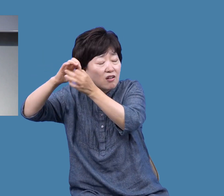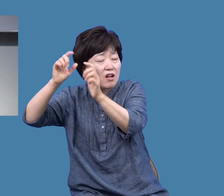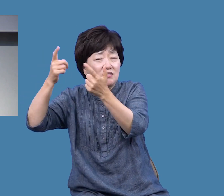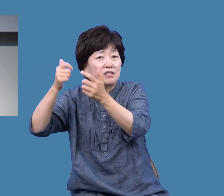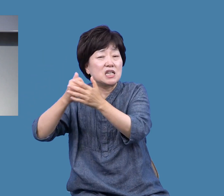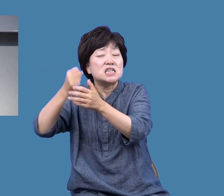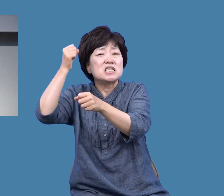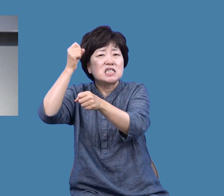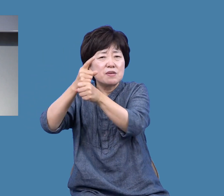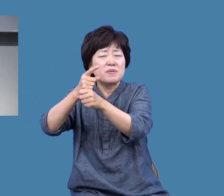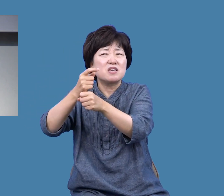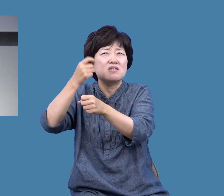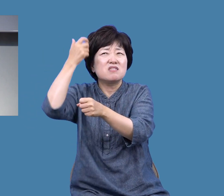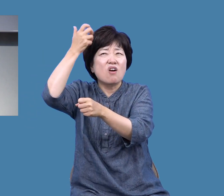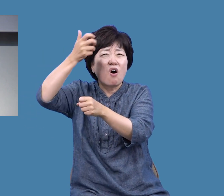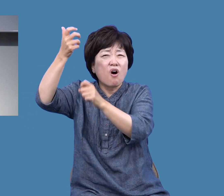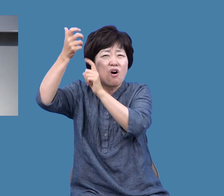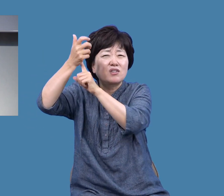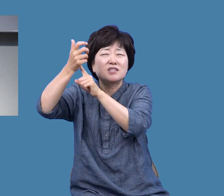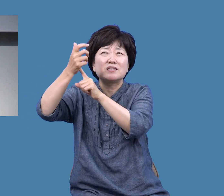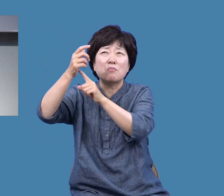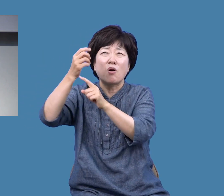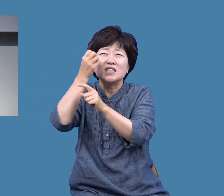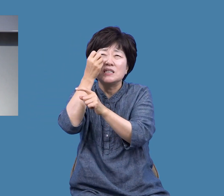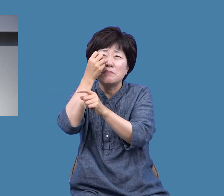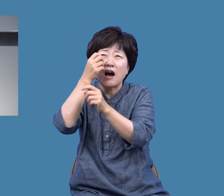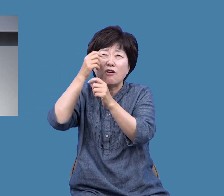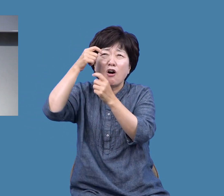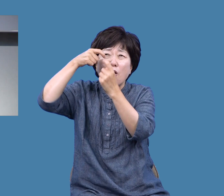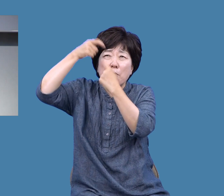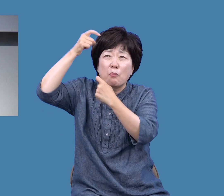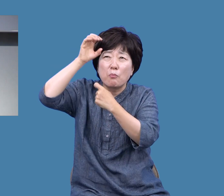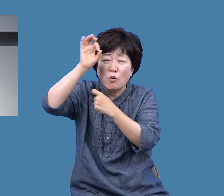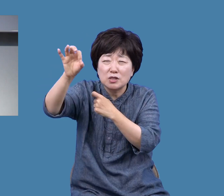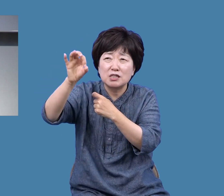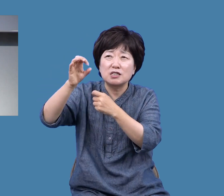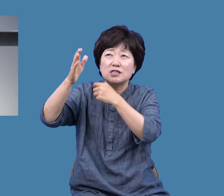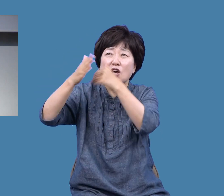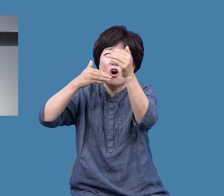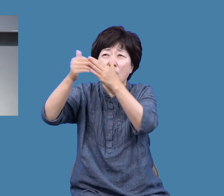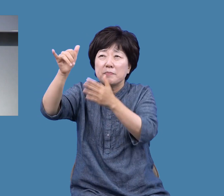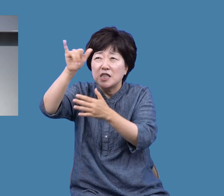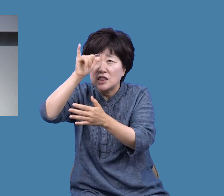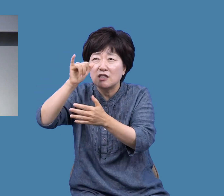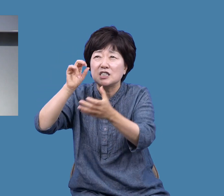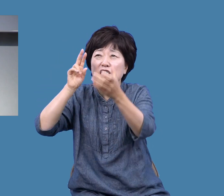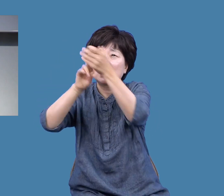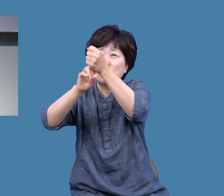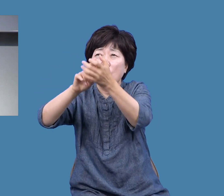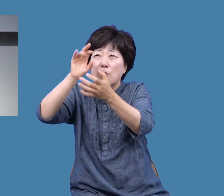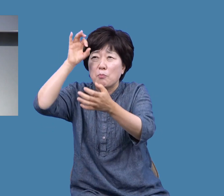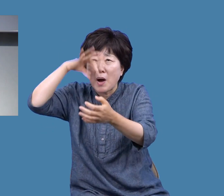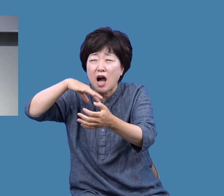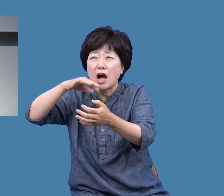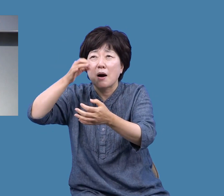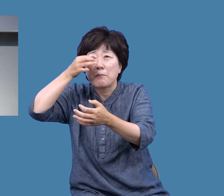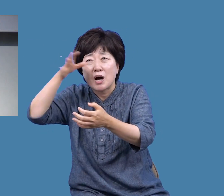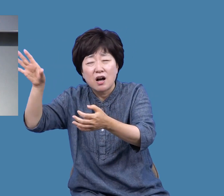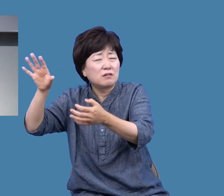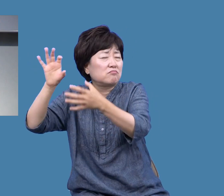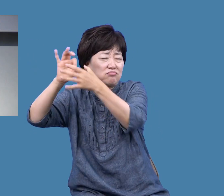영은 초현실적인 것을 보던 신비한 것을 경험하던 경험하지 않던 이미 여러분의 영은